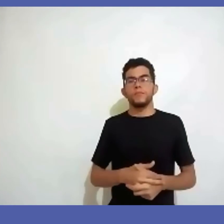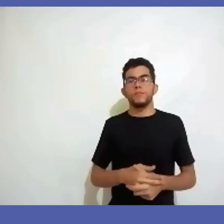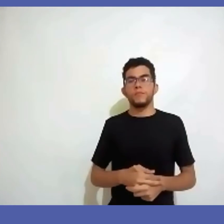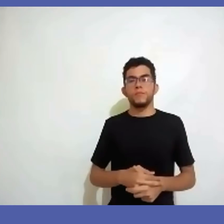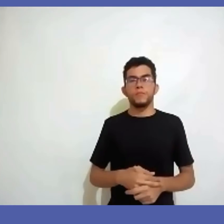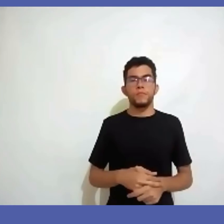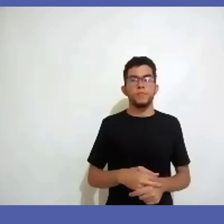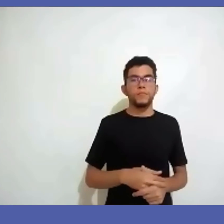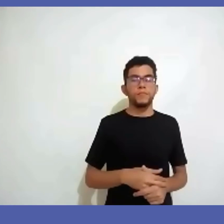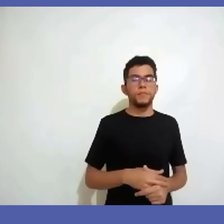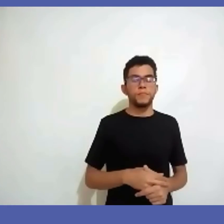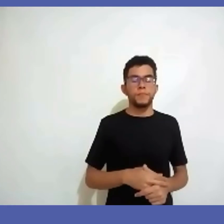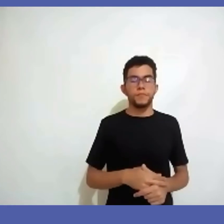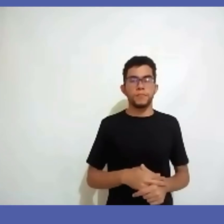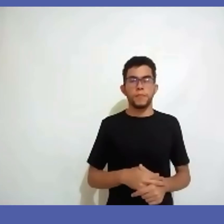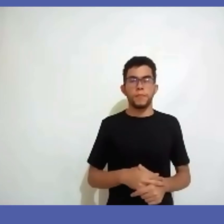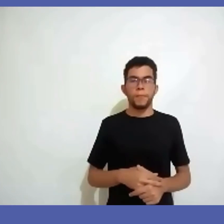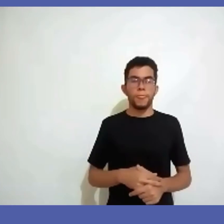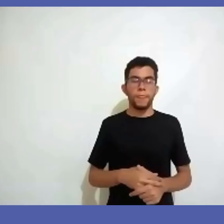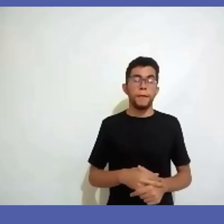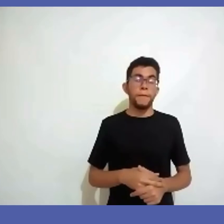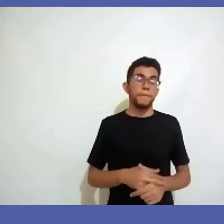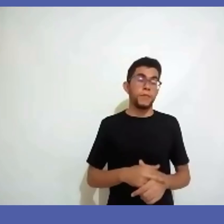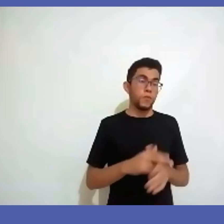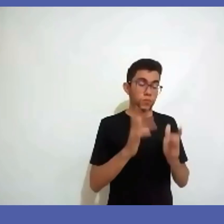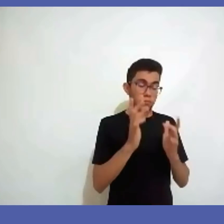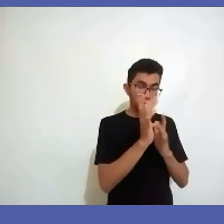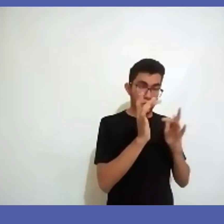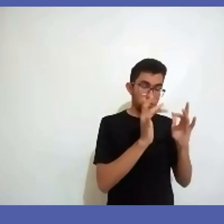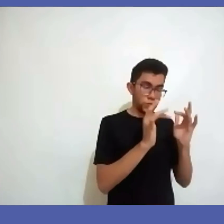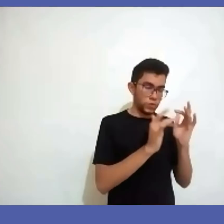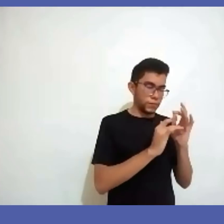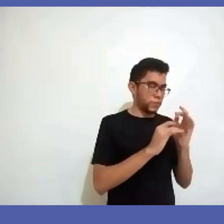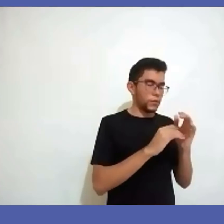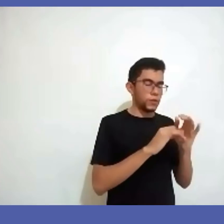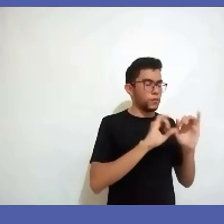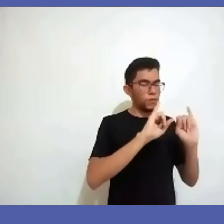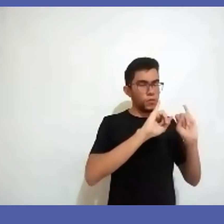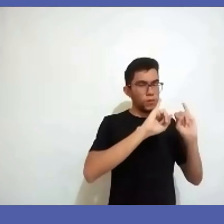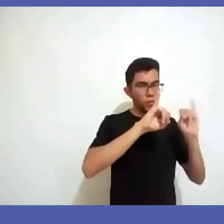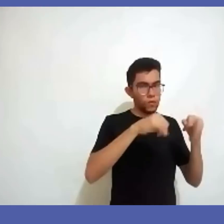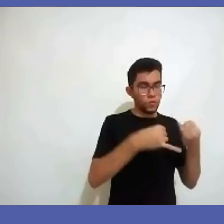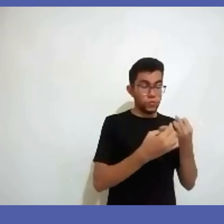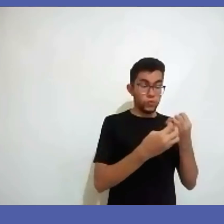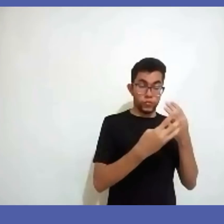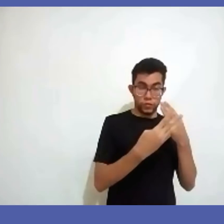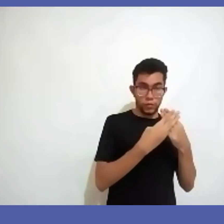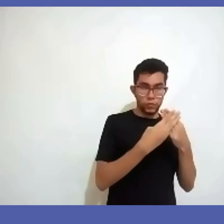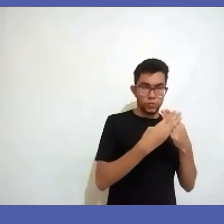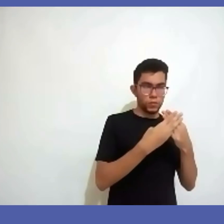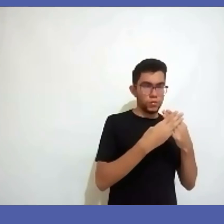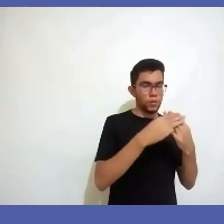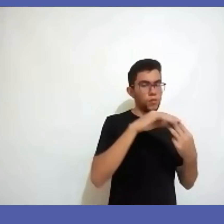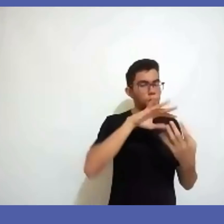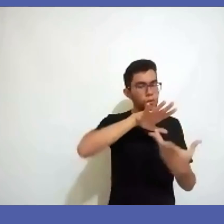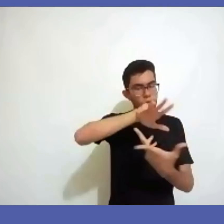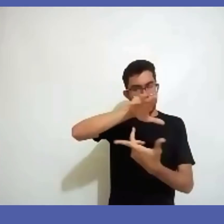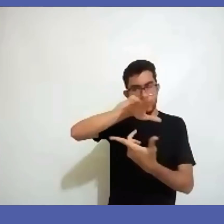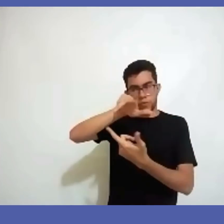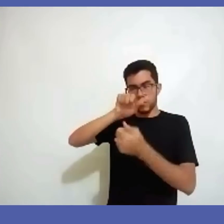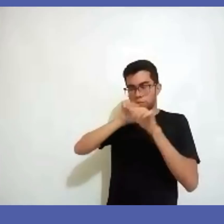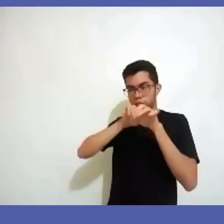para países Balcãs, que é já no leste, no sudeste europeu, e na Anatólia, que é a região